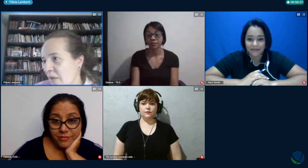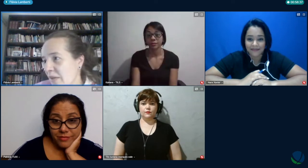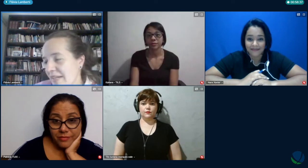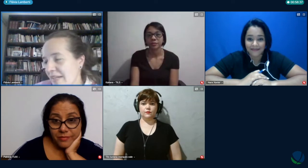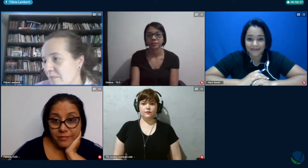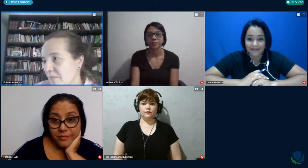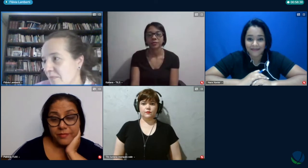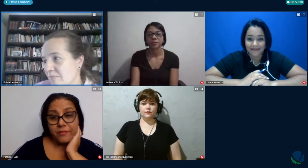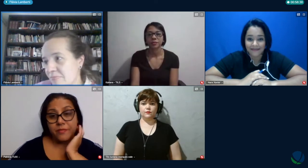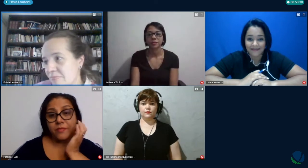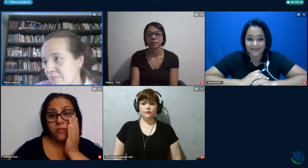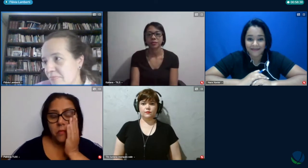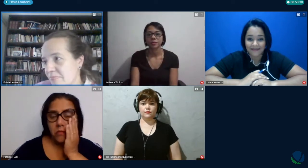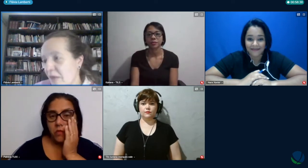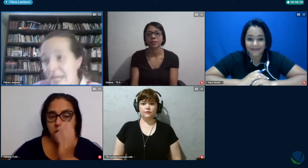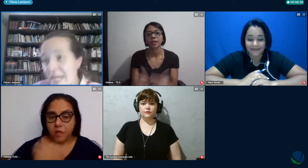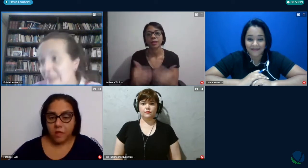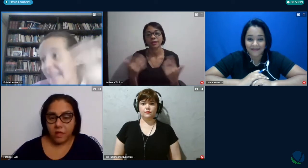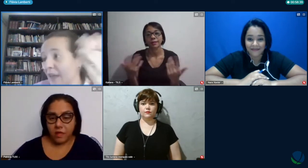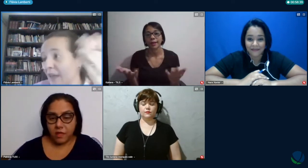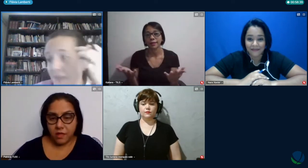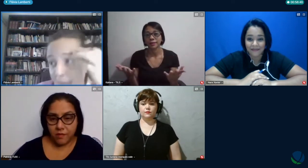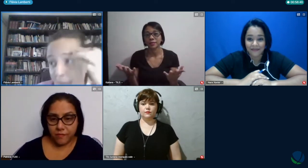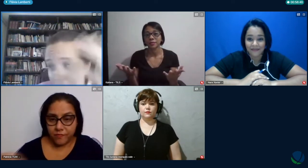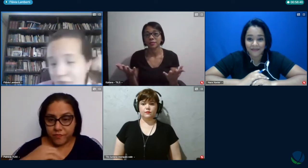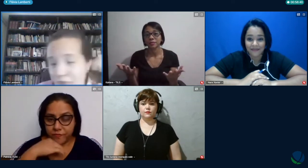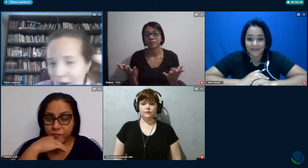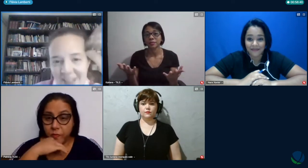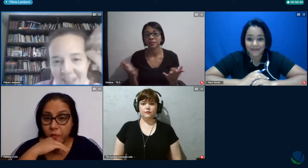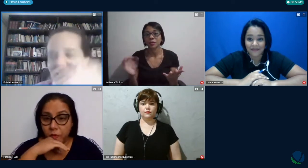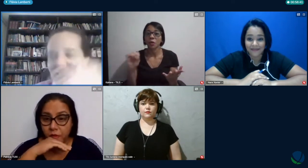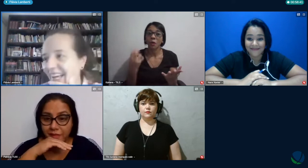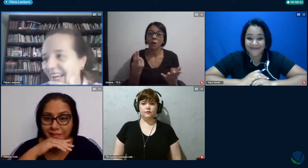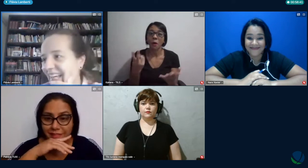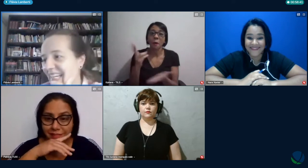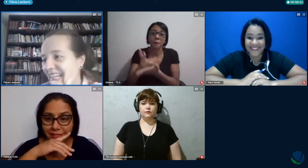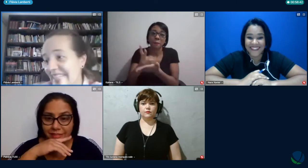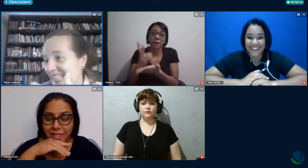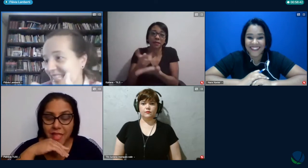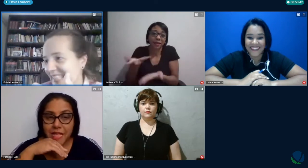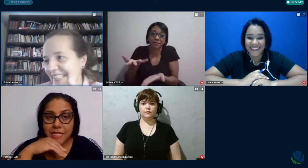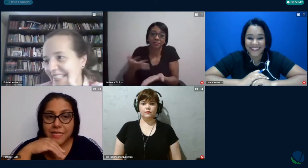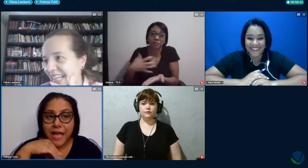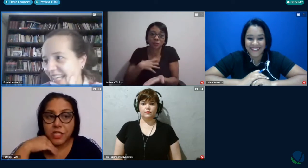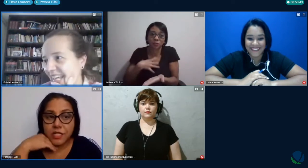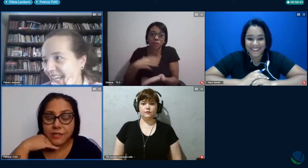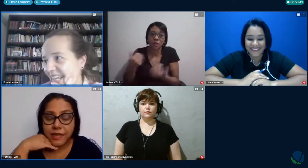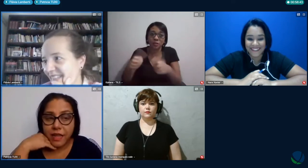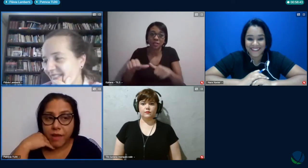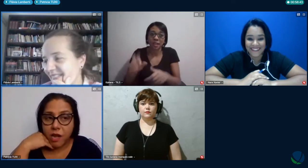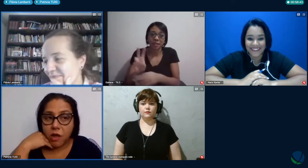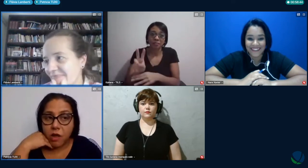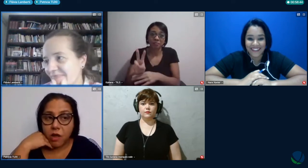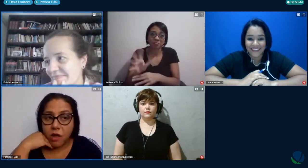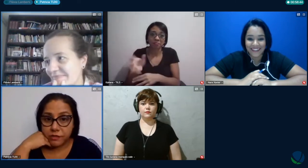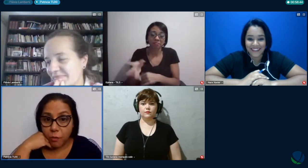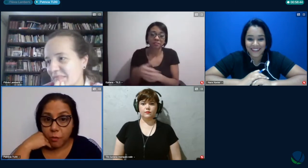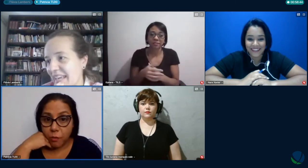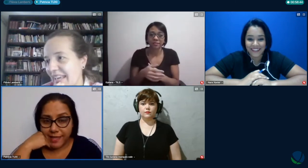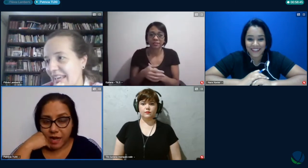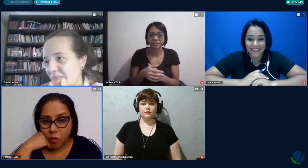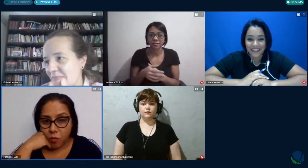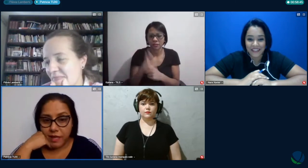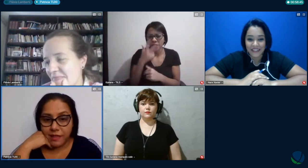Então, olha... Talvez manter da mesma forma que está. Você acha que seria melhor